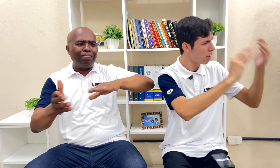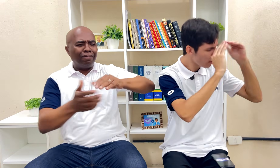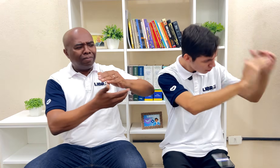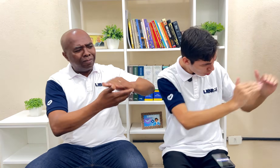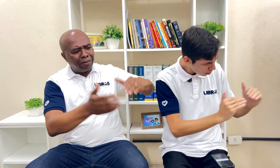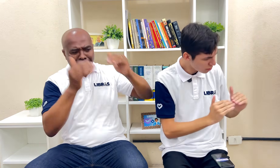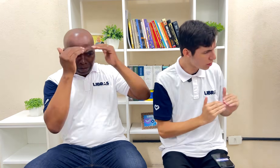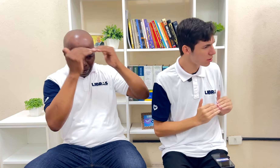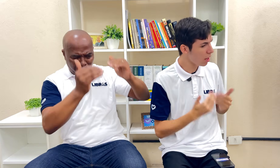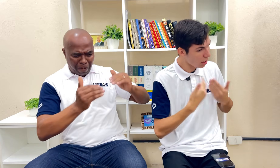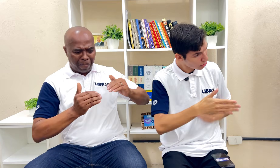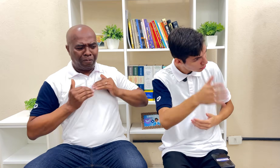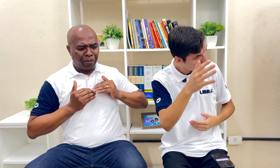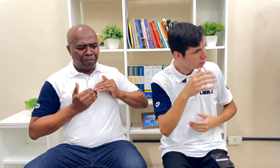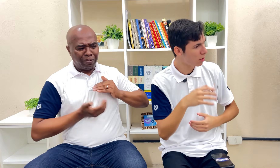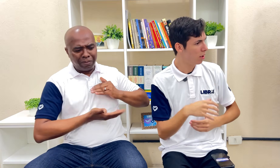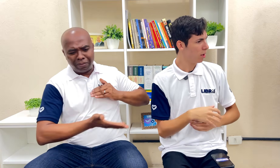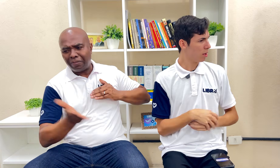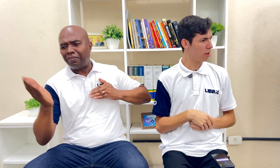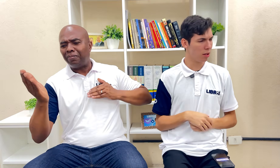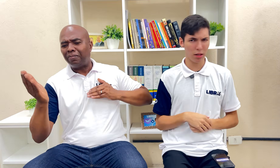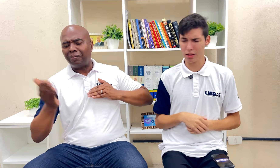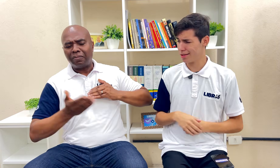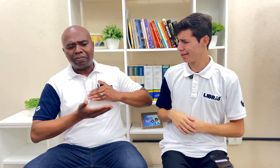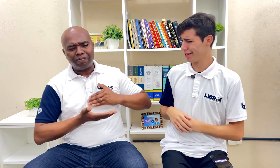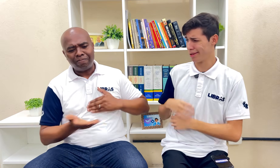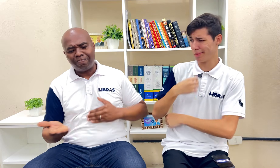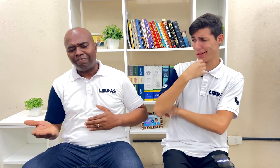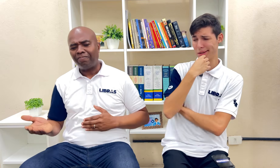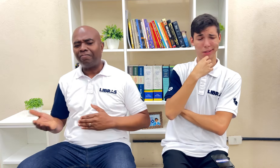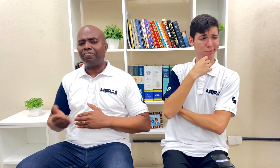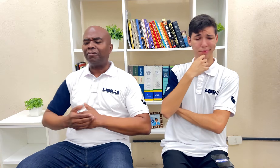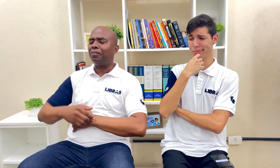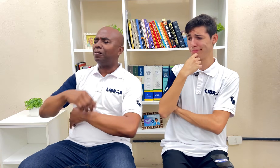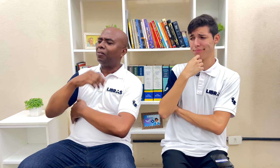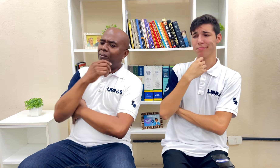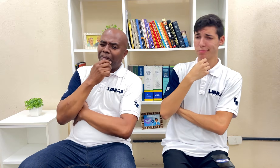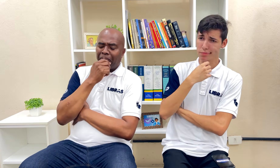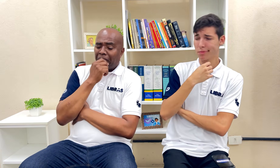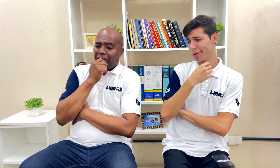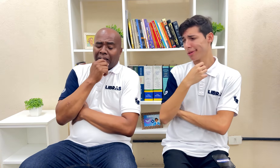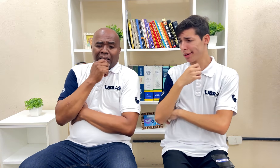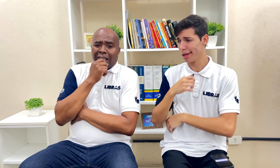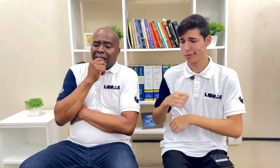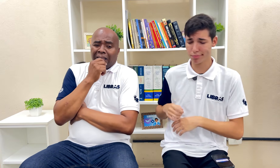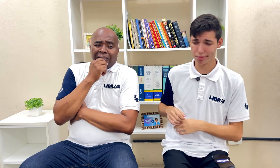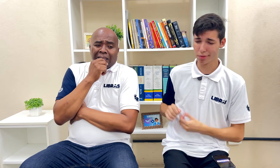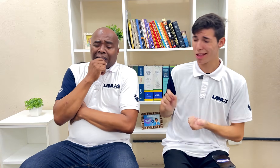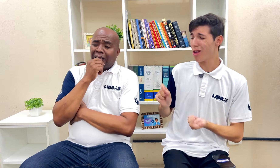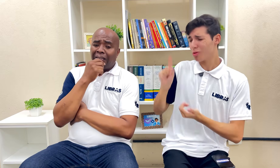peguem as vossas redes e lancem ao mar. O mesmo homem